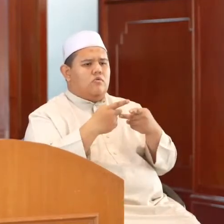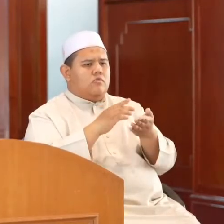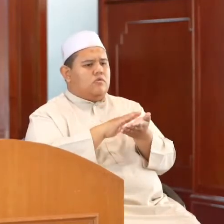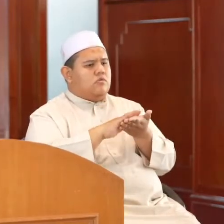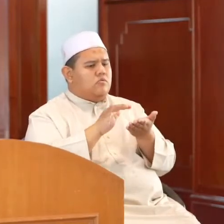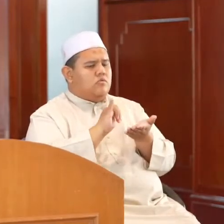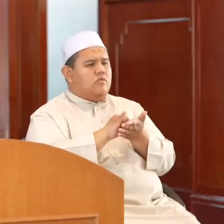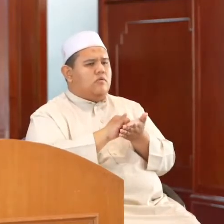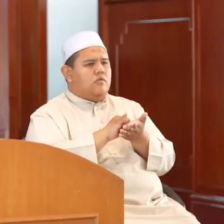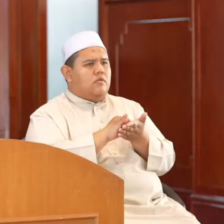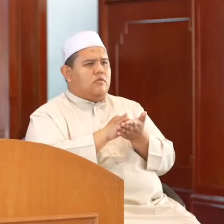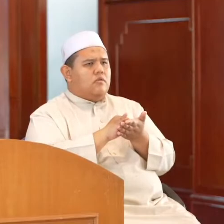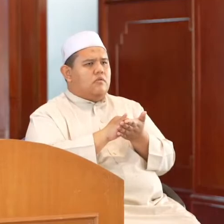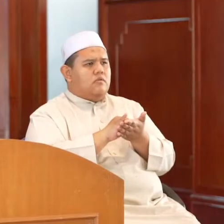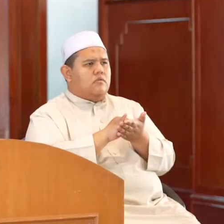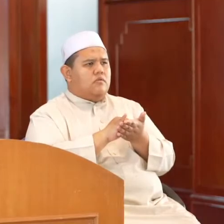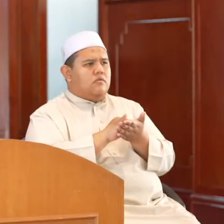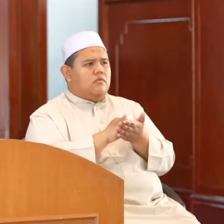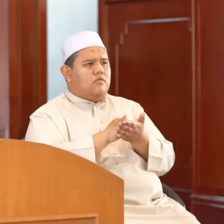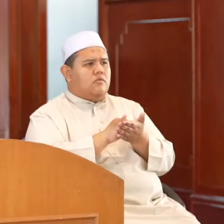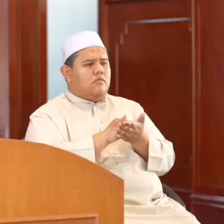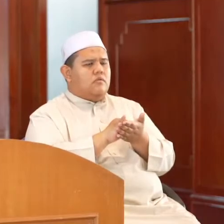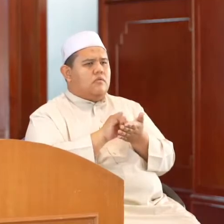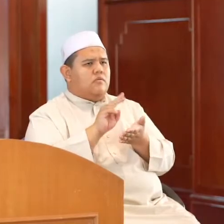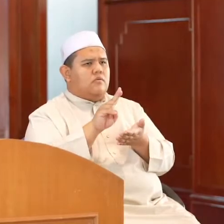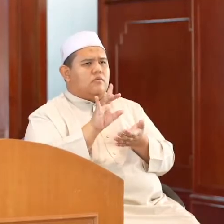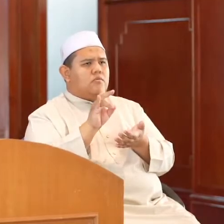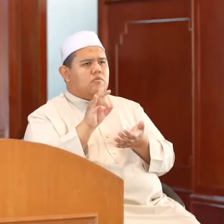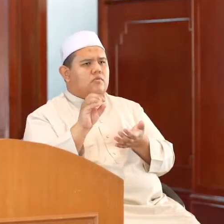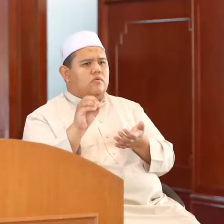Sebulan 2700.